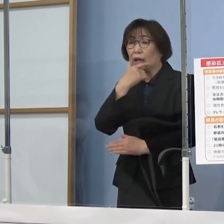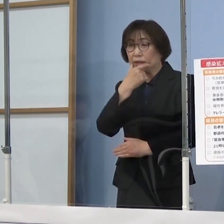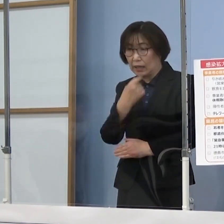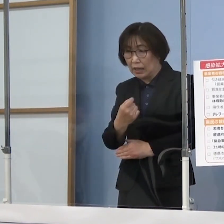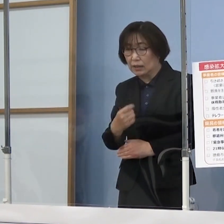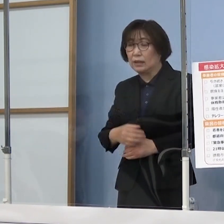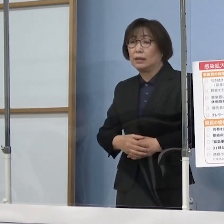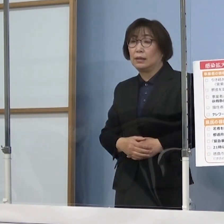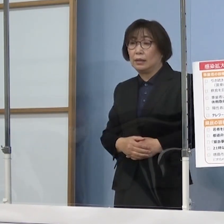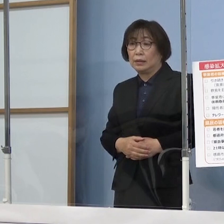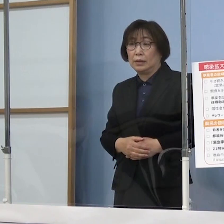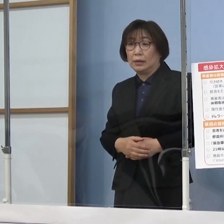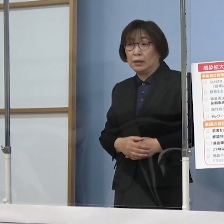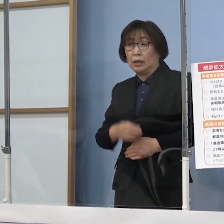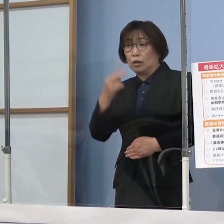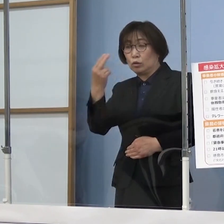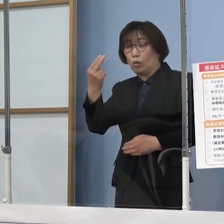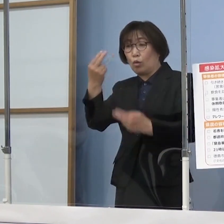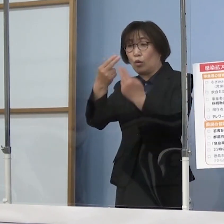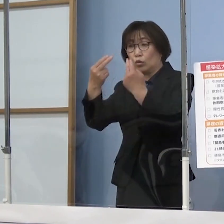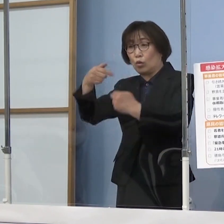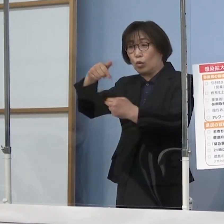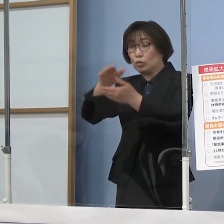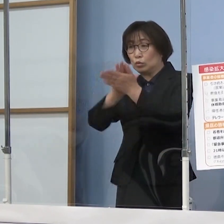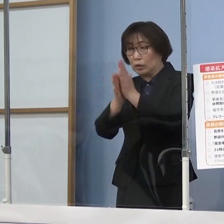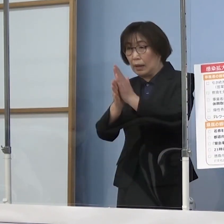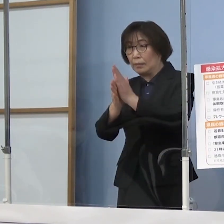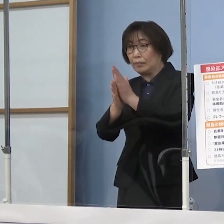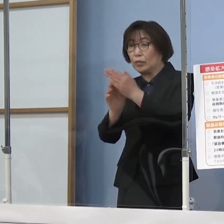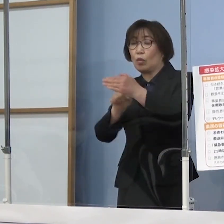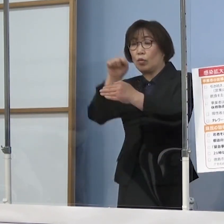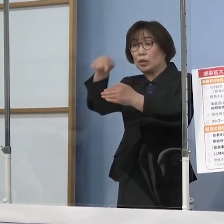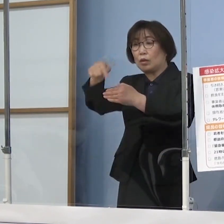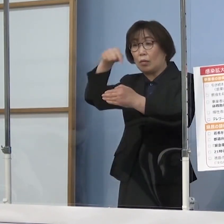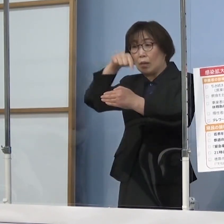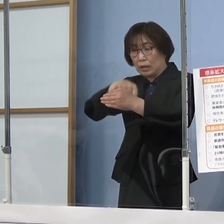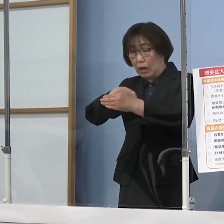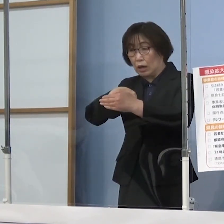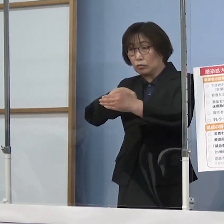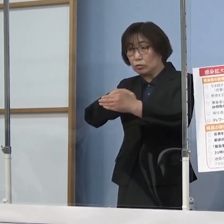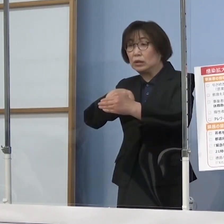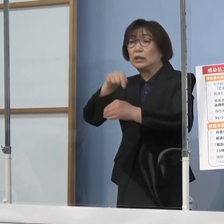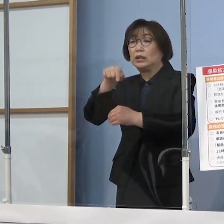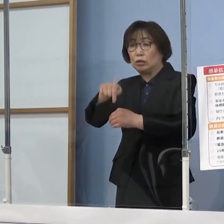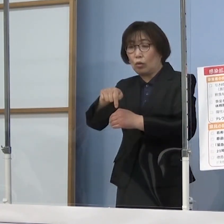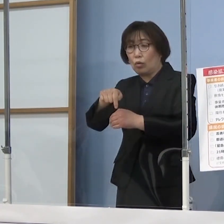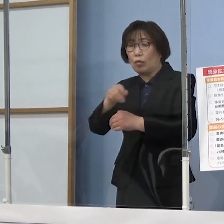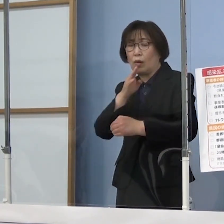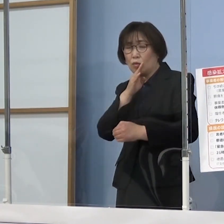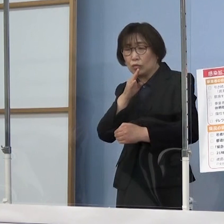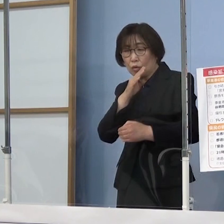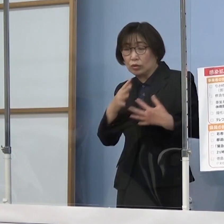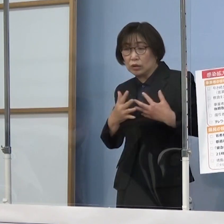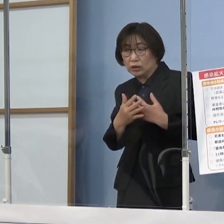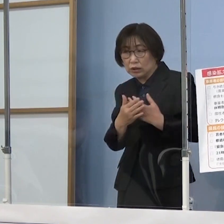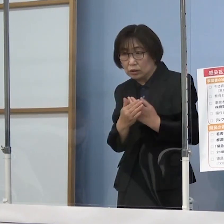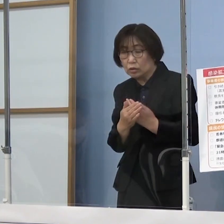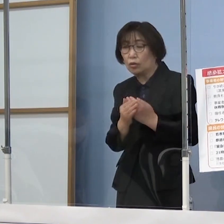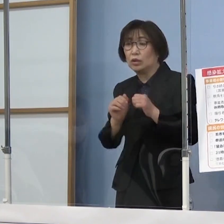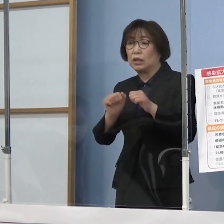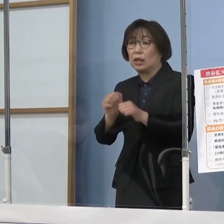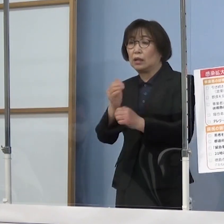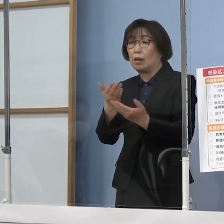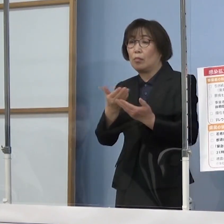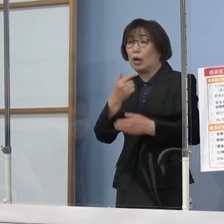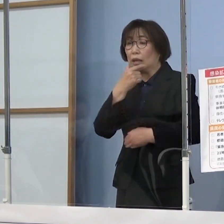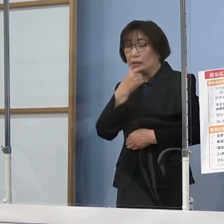またその意味で、都道府県域をまたがる移動、こちらについても本当に慎重に行っていただきたい。今回、緊